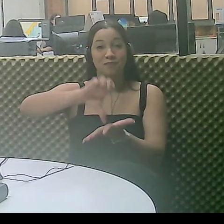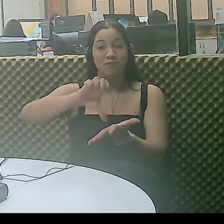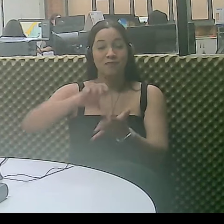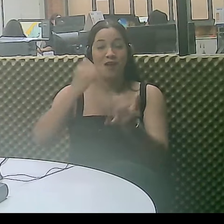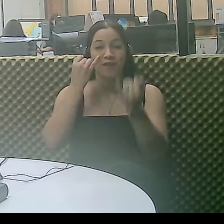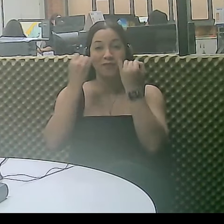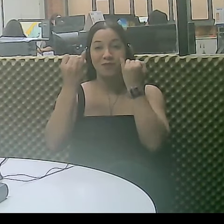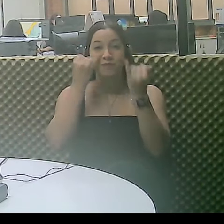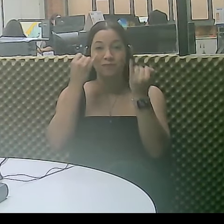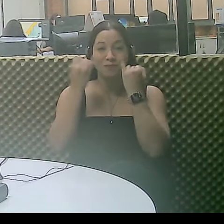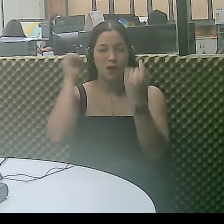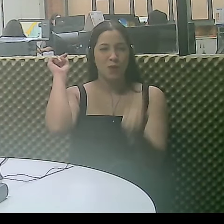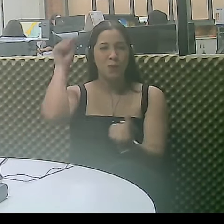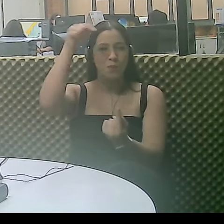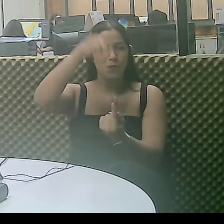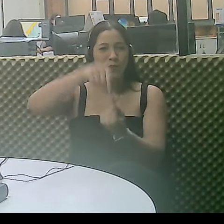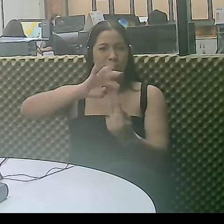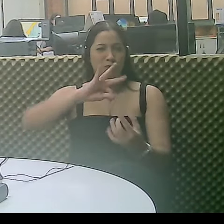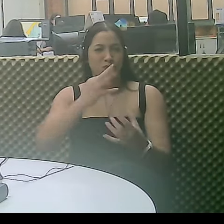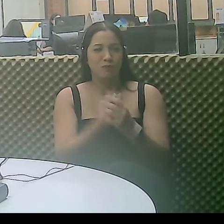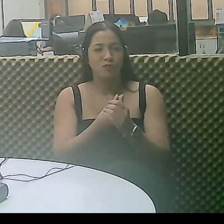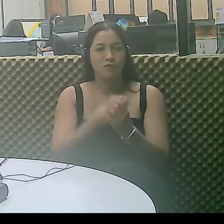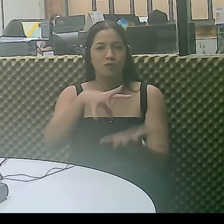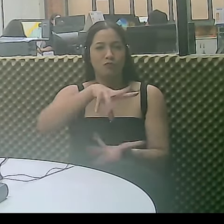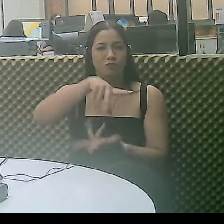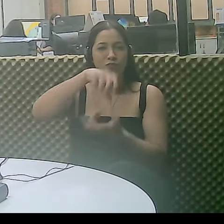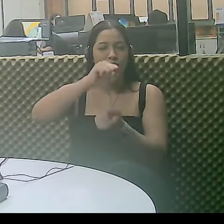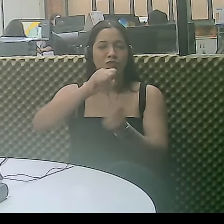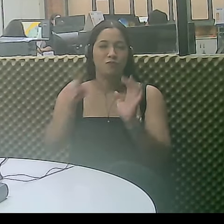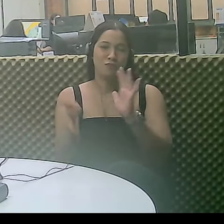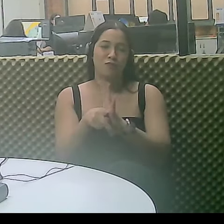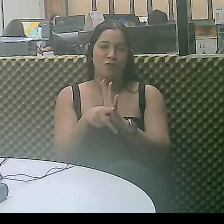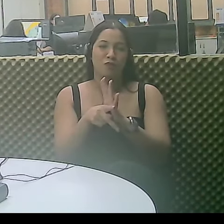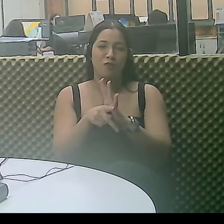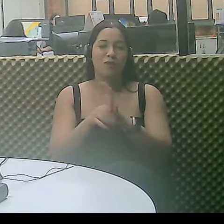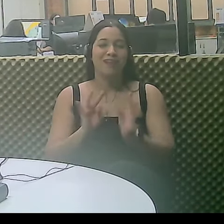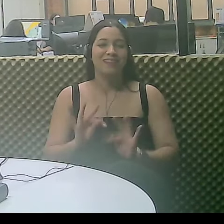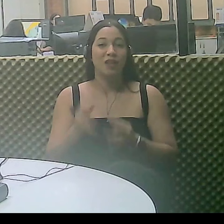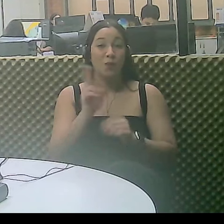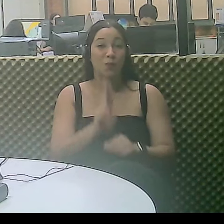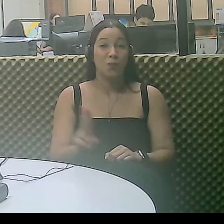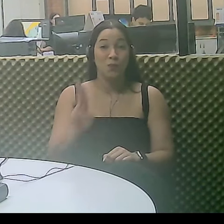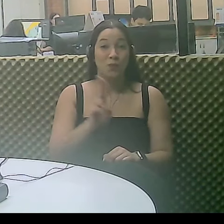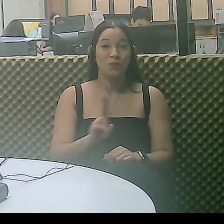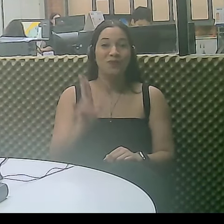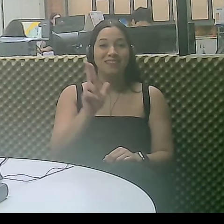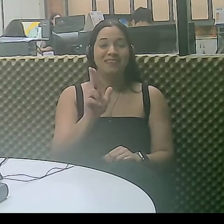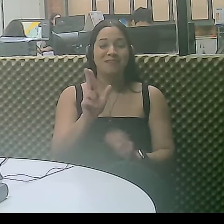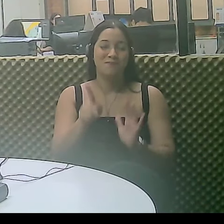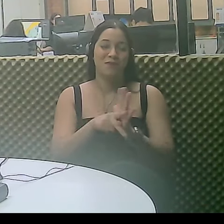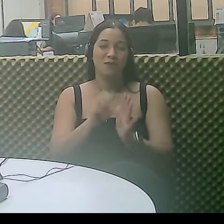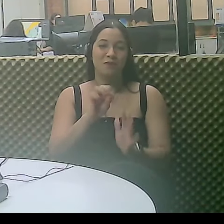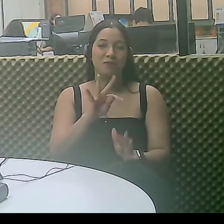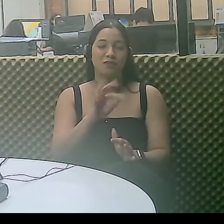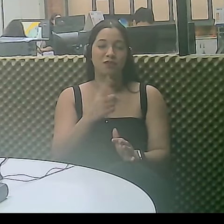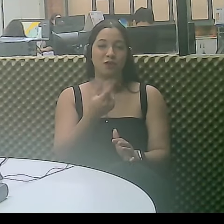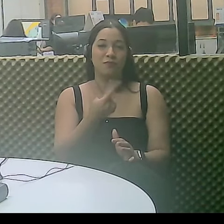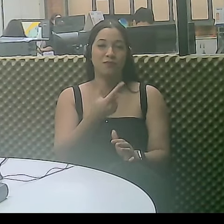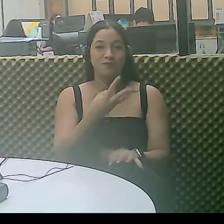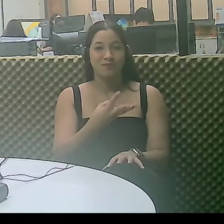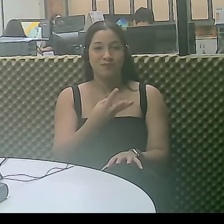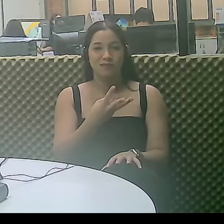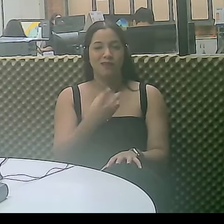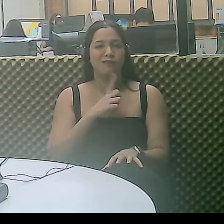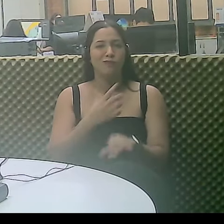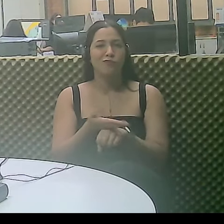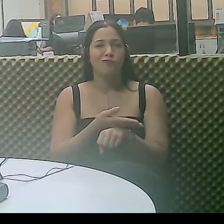informativo. Com o intuito de integrar o ecossistema de negócios do usuário de tecnologia, o Uberlândia Summit 2023 trata